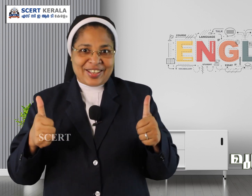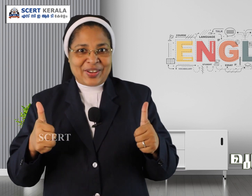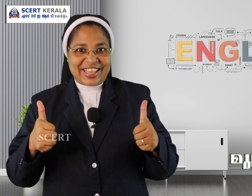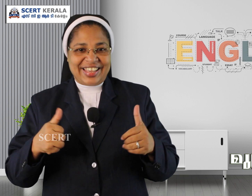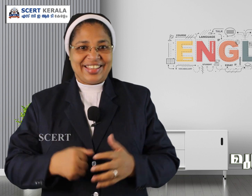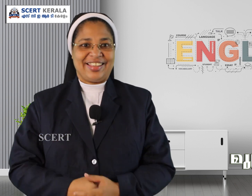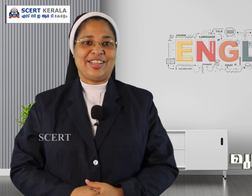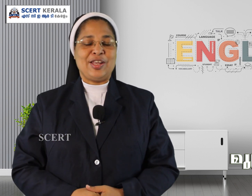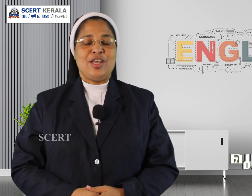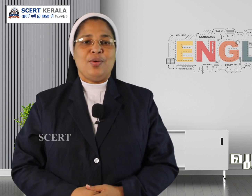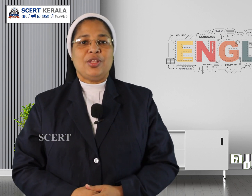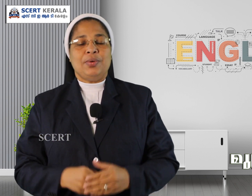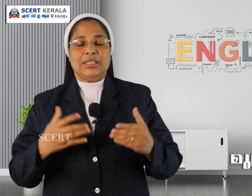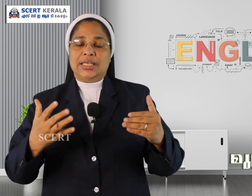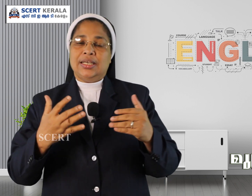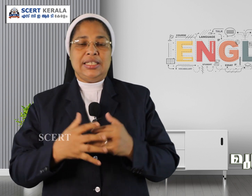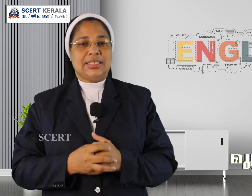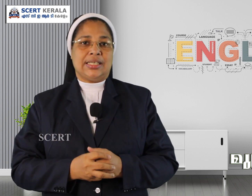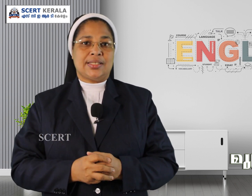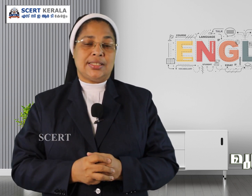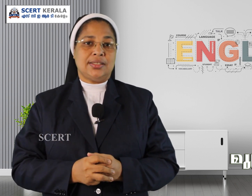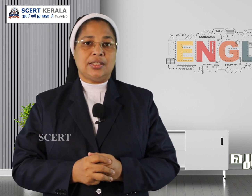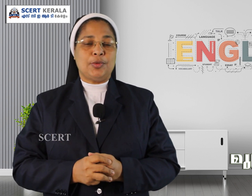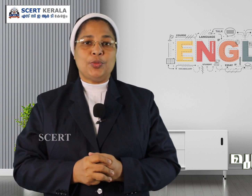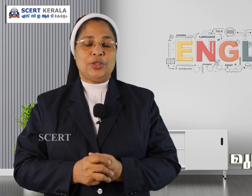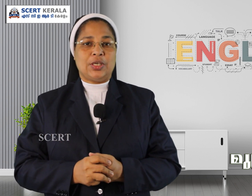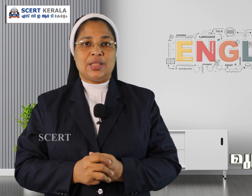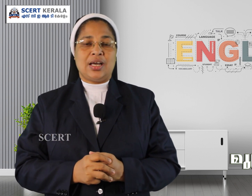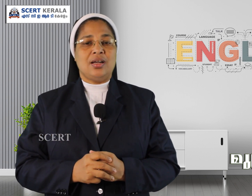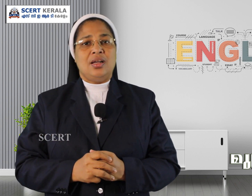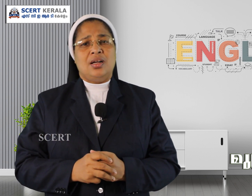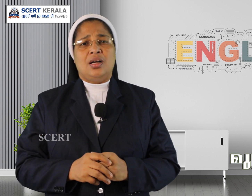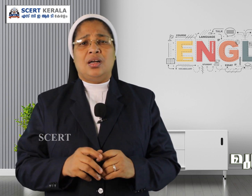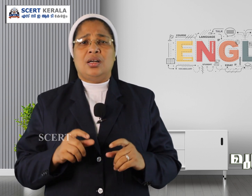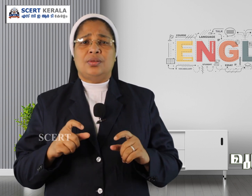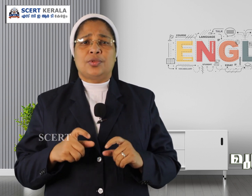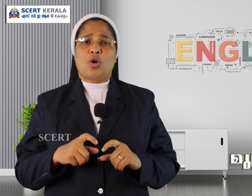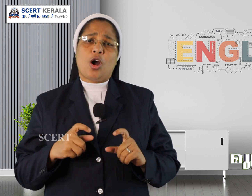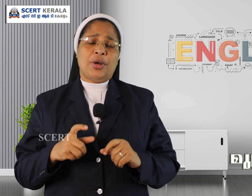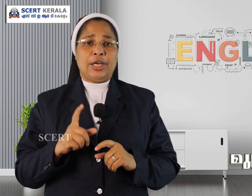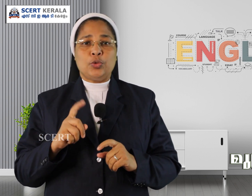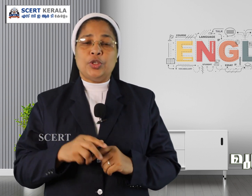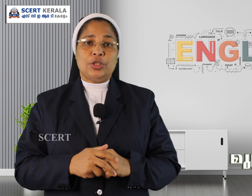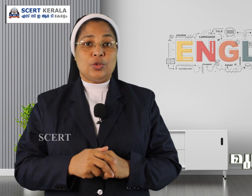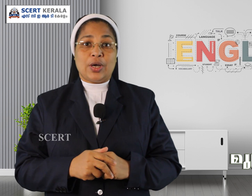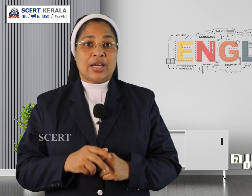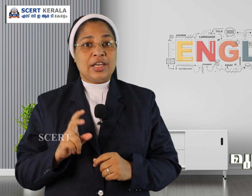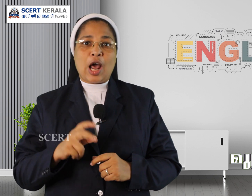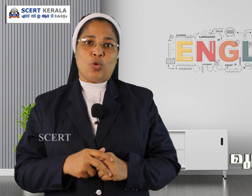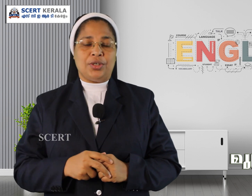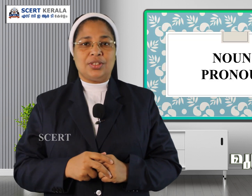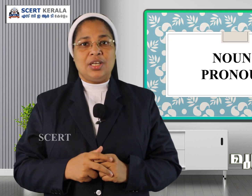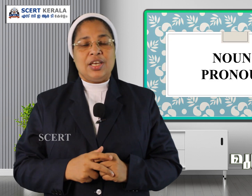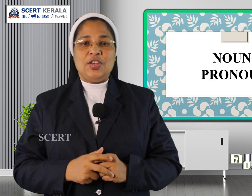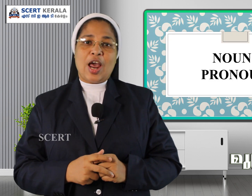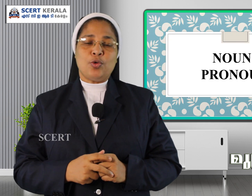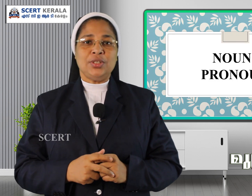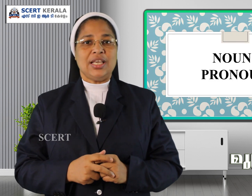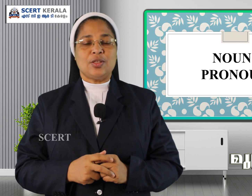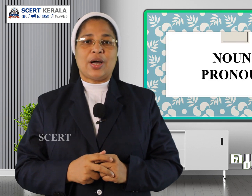ഓക്കെ. അപ്പോൾ നമ്മൾ ഇംഗ്ലീഷ് ക്ലാസ്സിൽ നമ്മൾ ഉപയോഗിക്കുന്ന കോമൺ ആയിട്ട് ഉപയോഗിക്കുന്ന ഒരു വാക്ക് നൗൺ എന്ന വാക്ക്